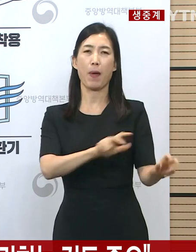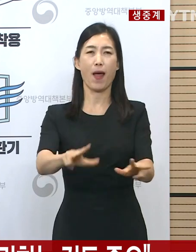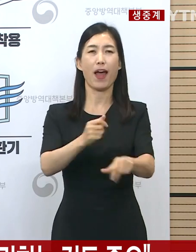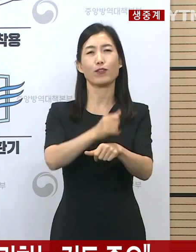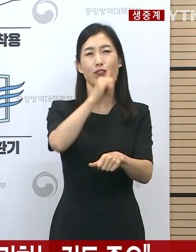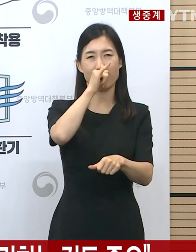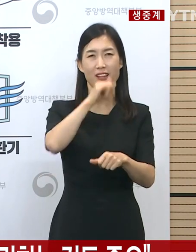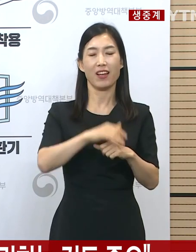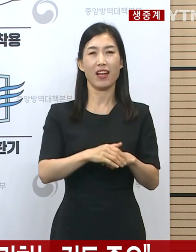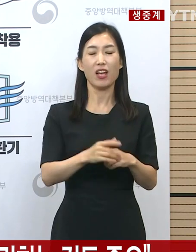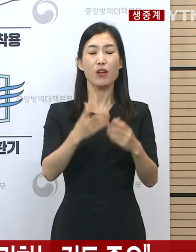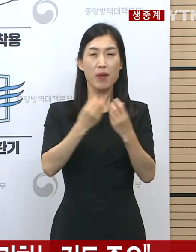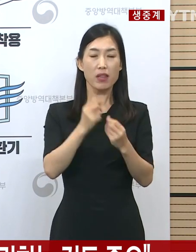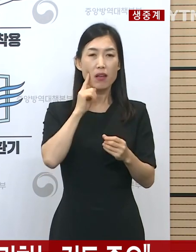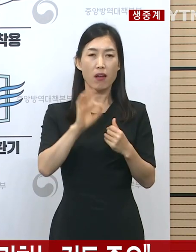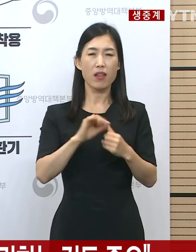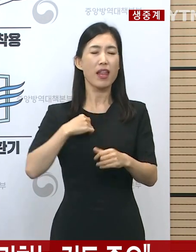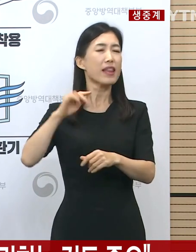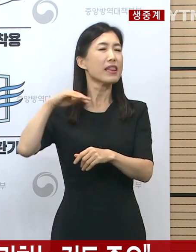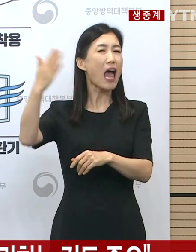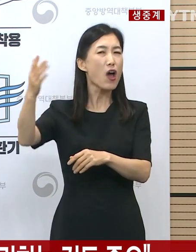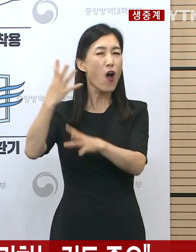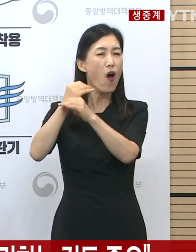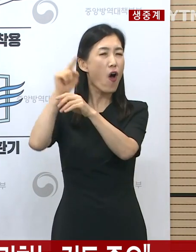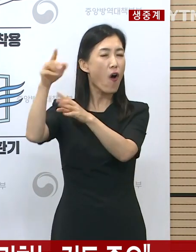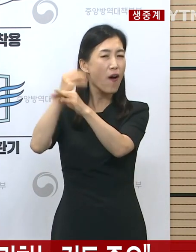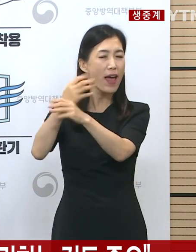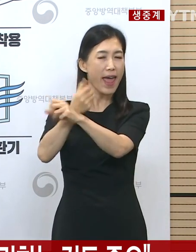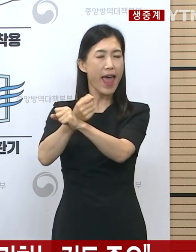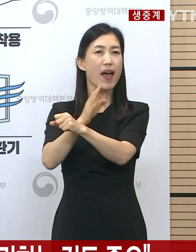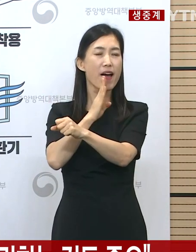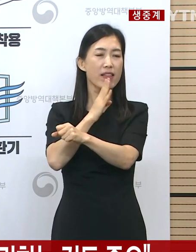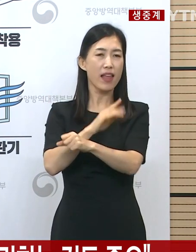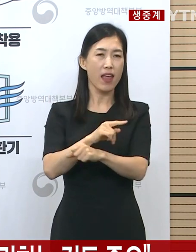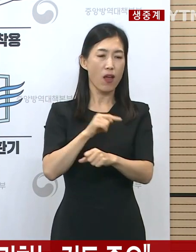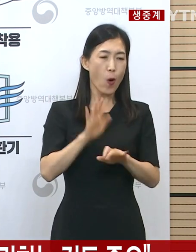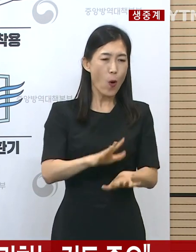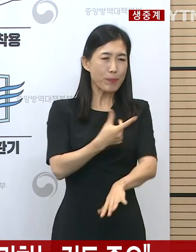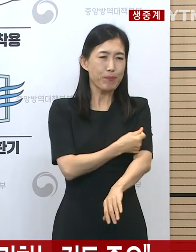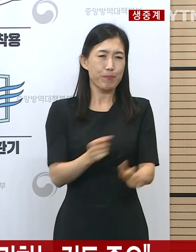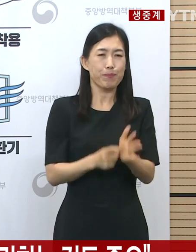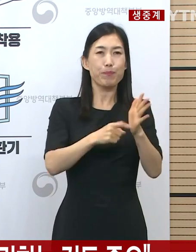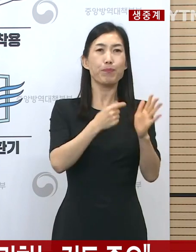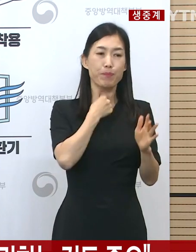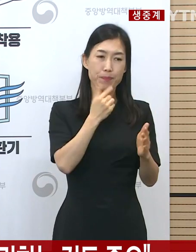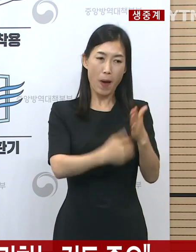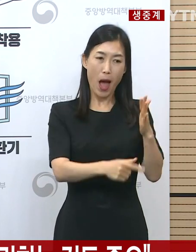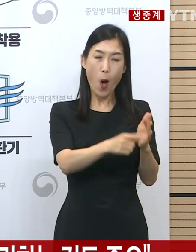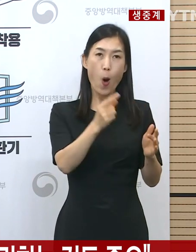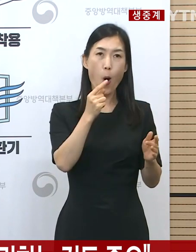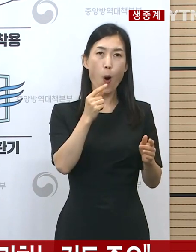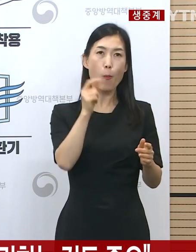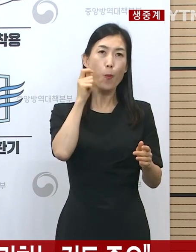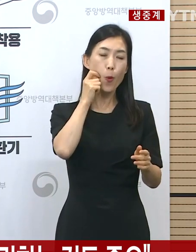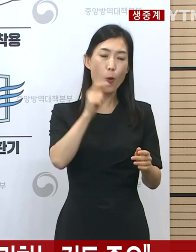자녀 백신 접종을 예약할 경우에는 기존에 하셨던 사전 예약은 자동적으로 취소가 됩니다.